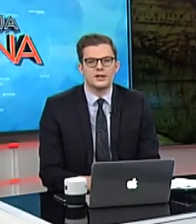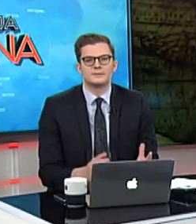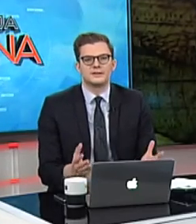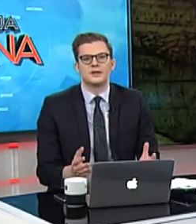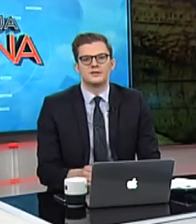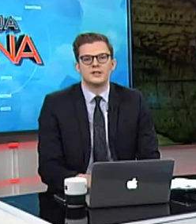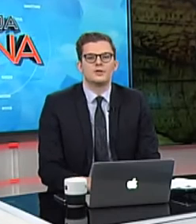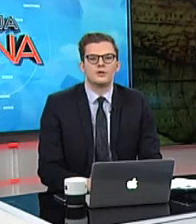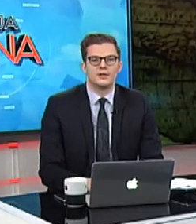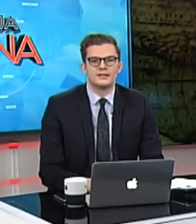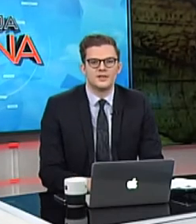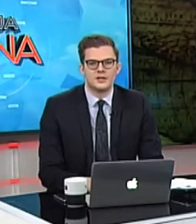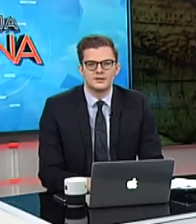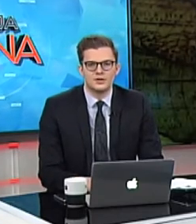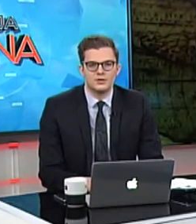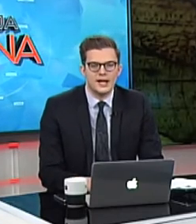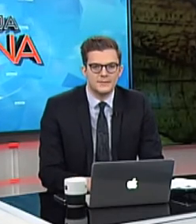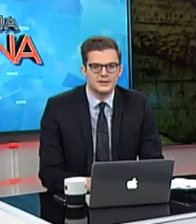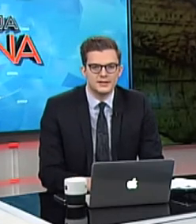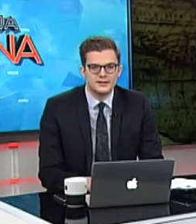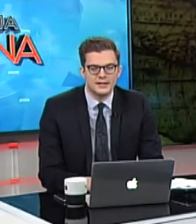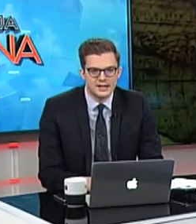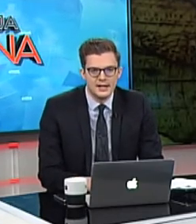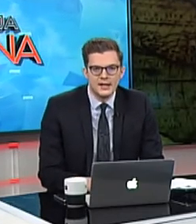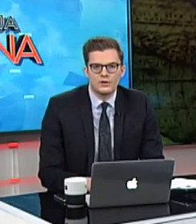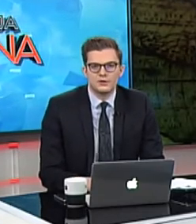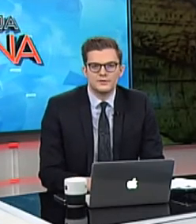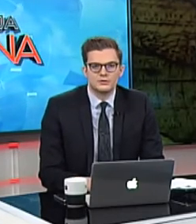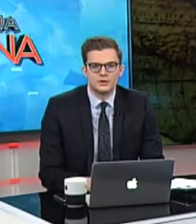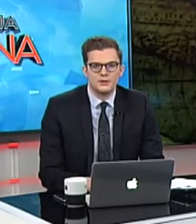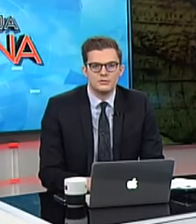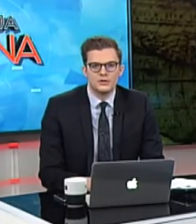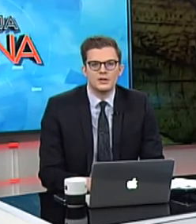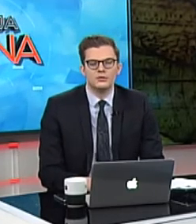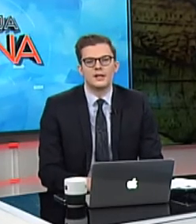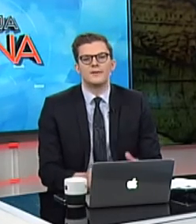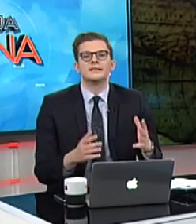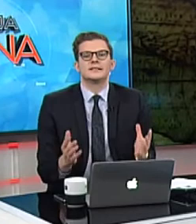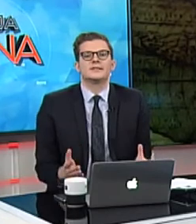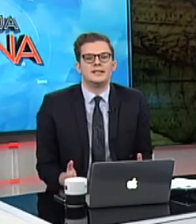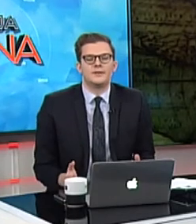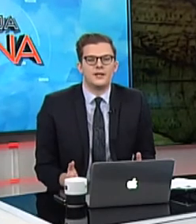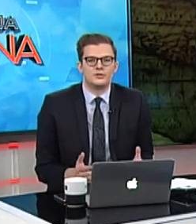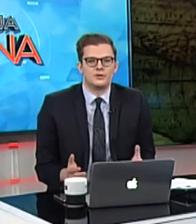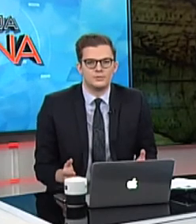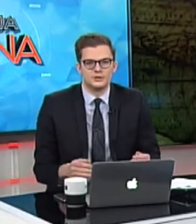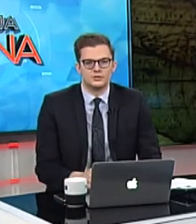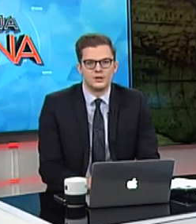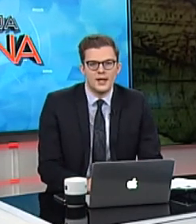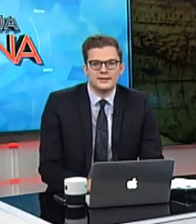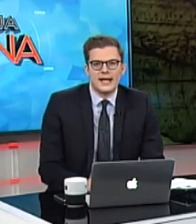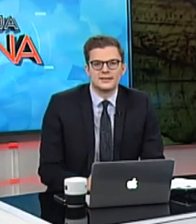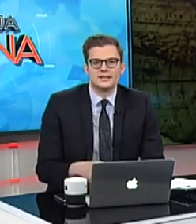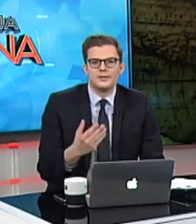pradžioje galės pasaulis grįžti į normales vėžes, tačiau gali patirti ir dar koronaviruso bangų ir galų gale viskas vis tiek vienu ar kitu